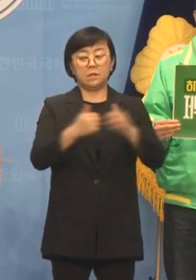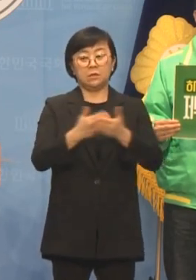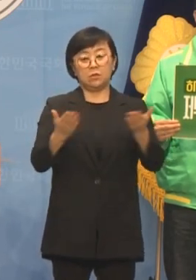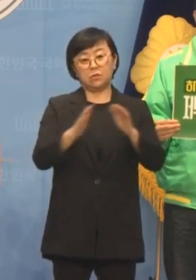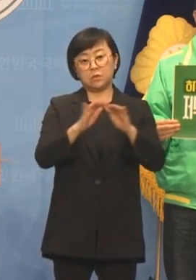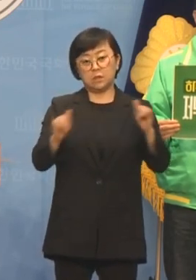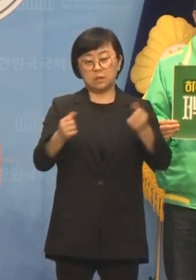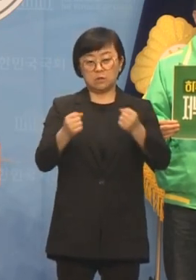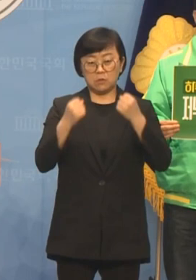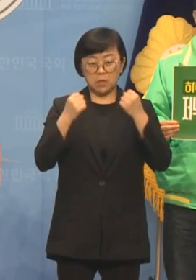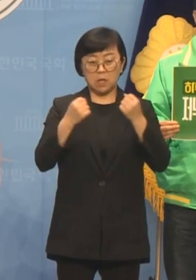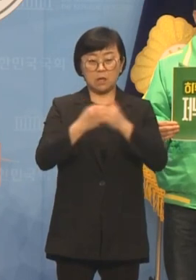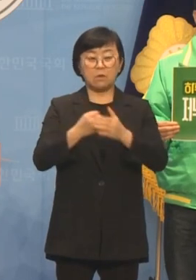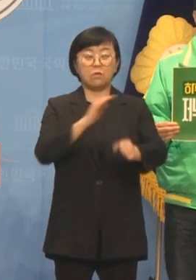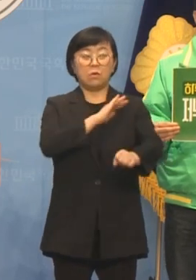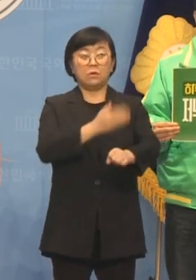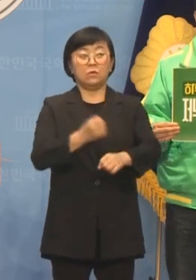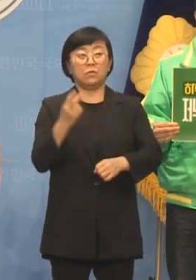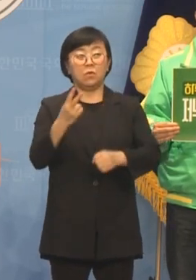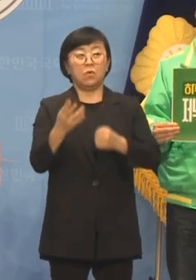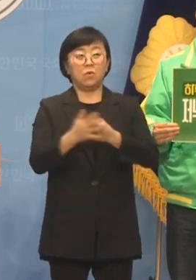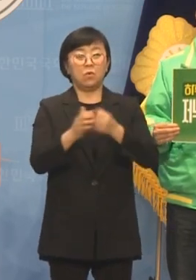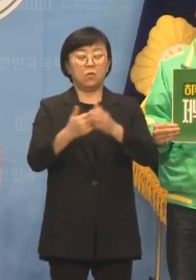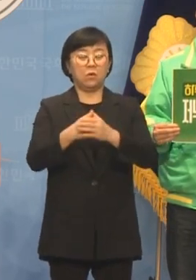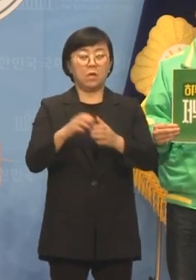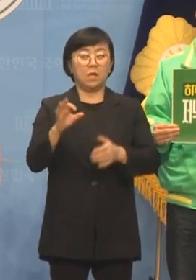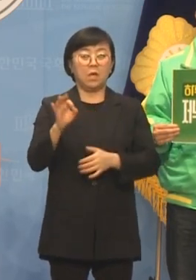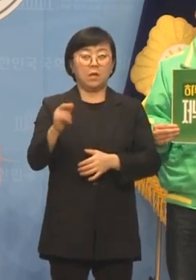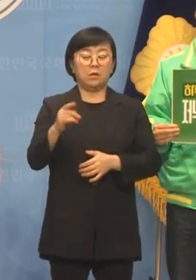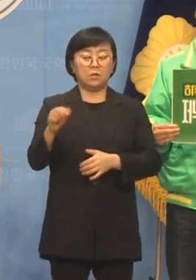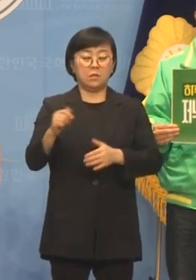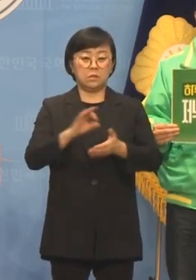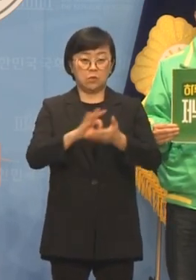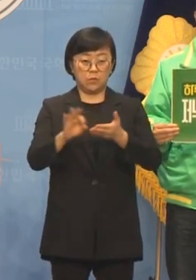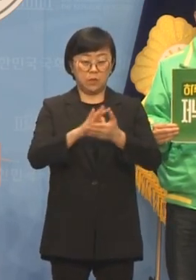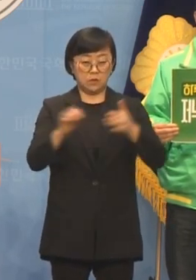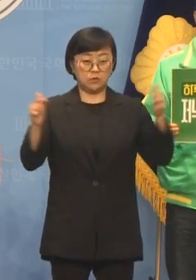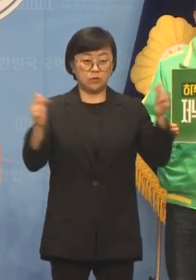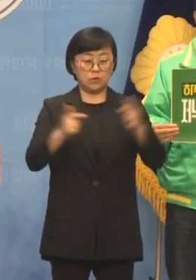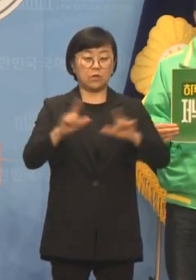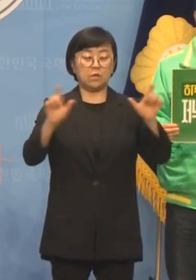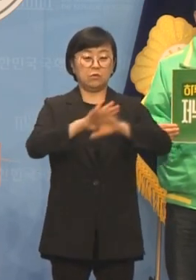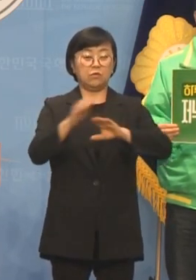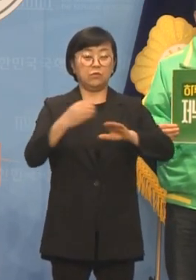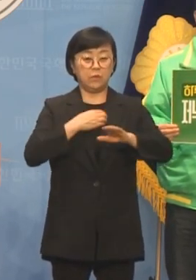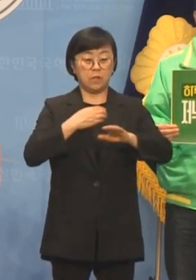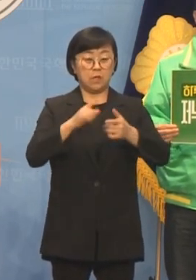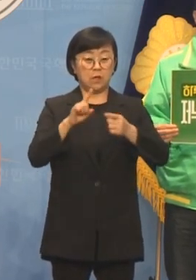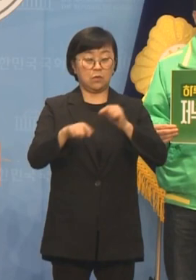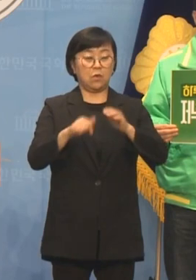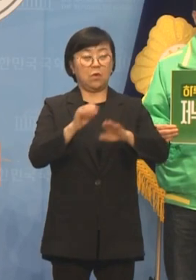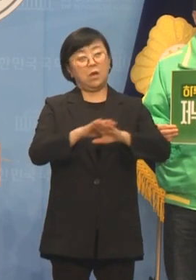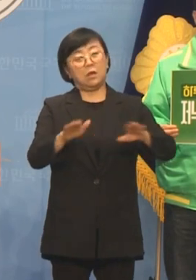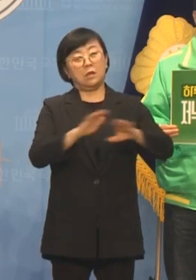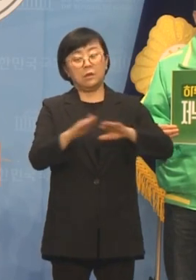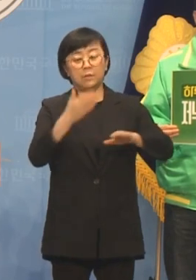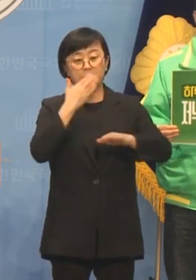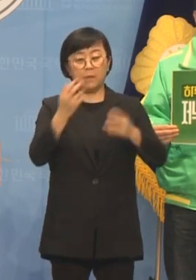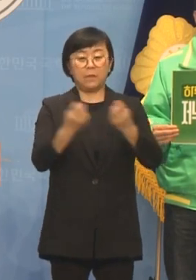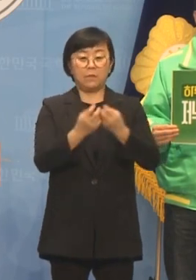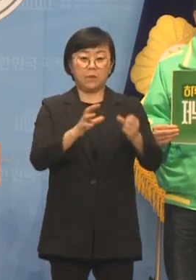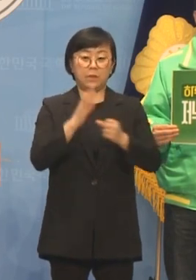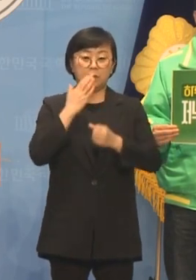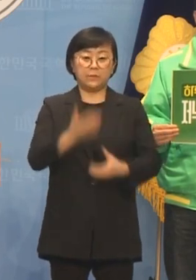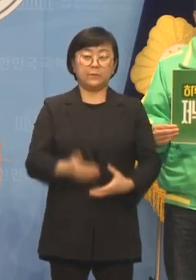노동자들의 건강 금뿐만 아니라 에너지 소비를 줄여 기후 위기에도 능동적으로 대응할 수단이 될